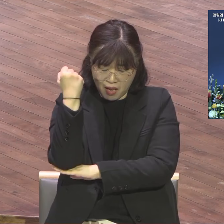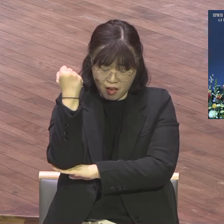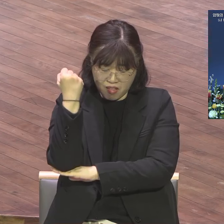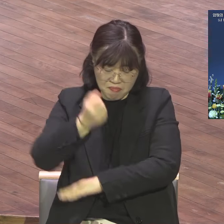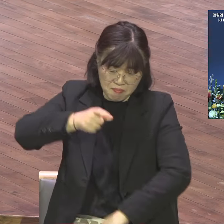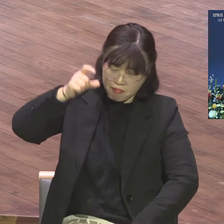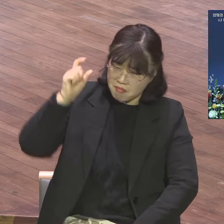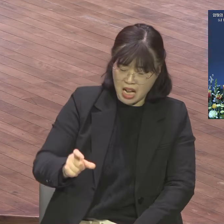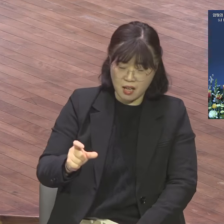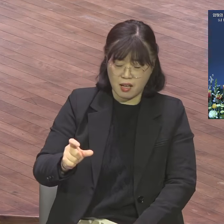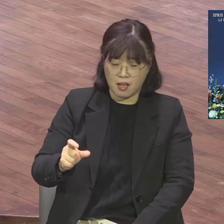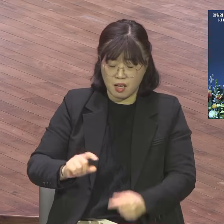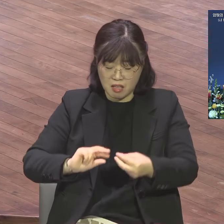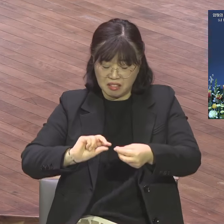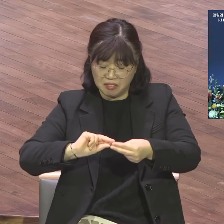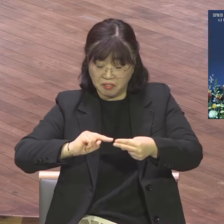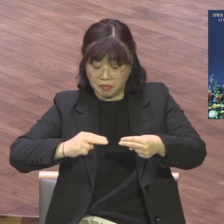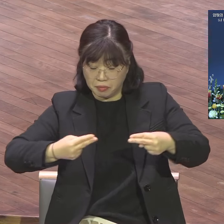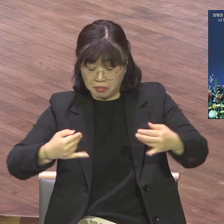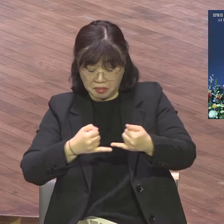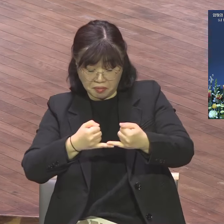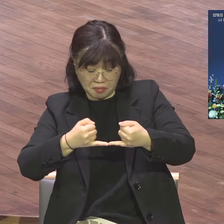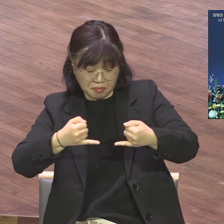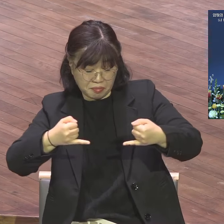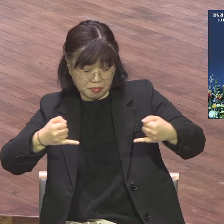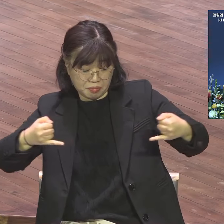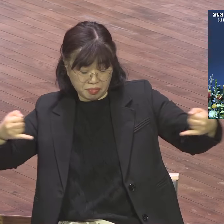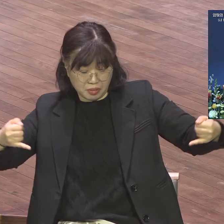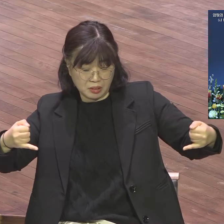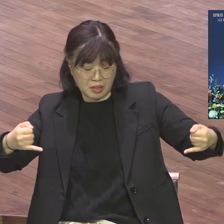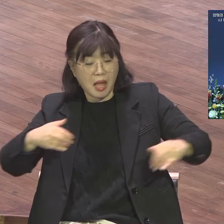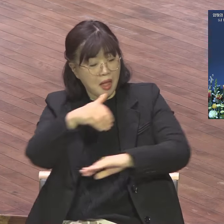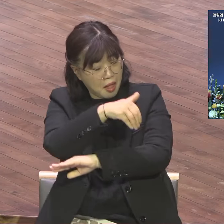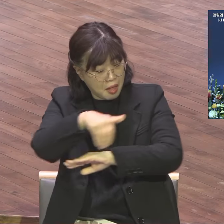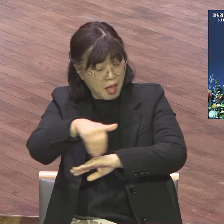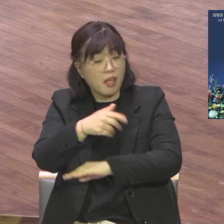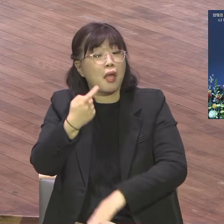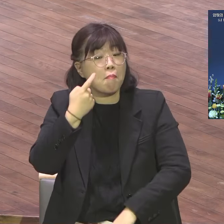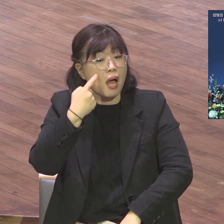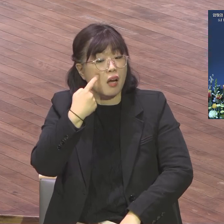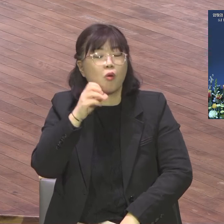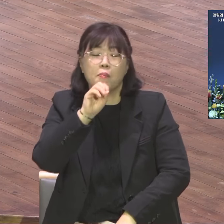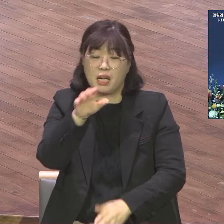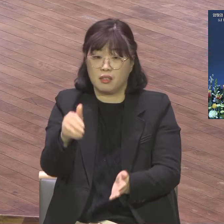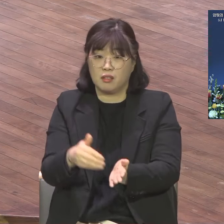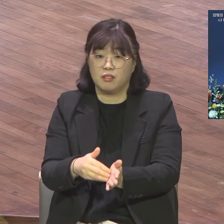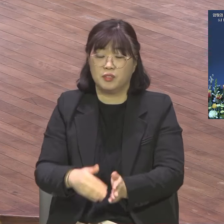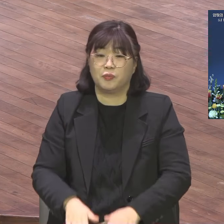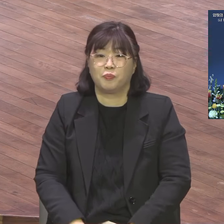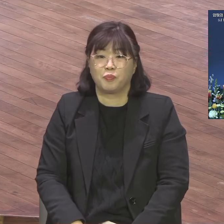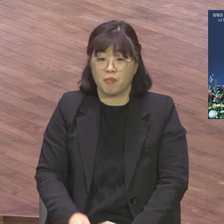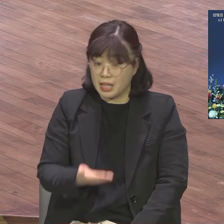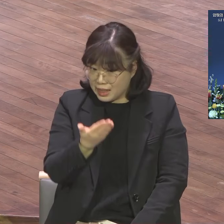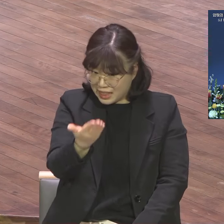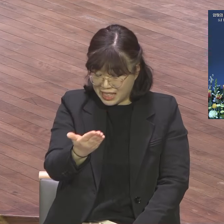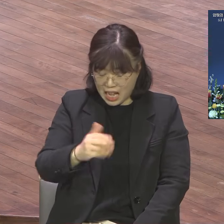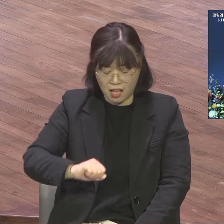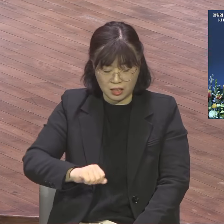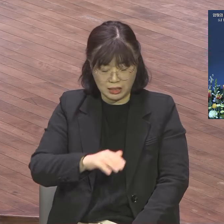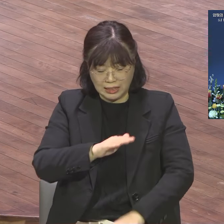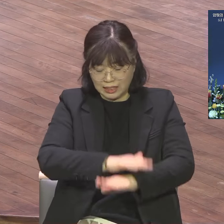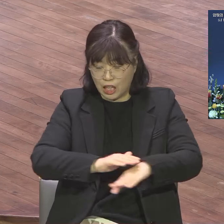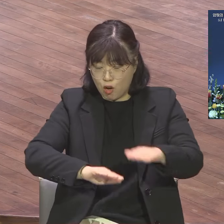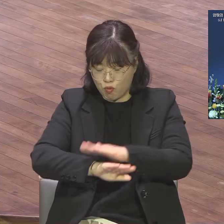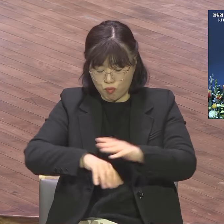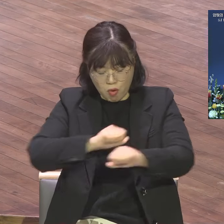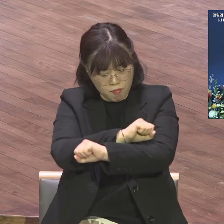얼마나 세밀합니까? 그럼 어떻게 된다고 말씀했어요? 너가 좌우로 퍼지며 내 자손은